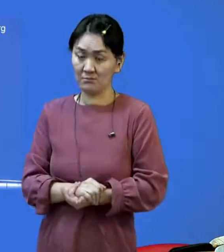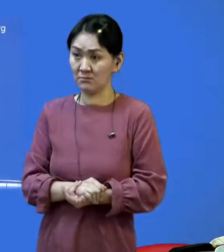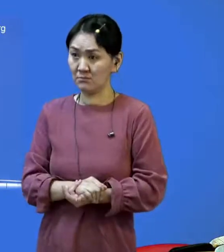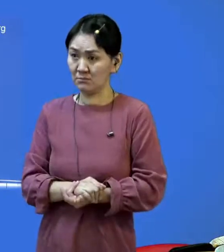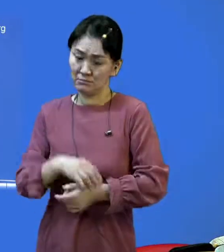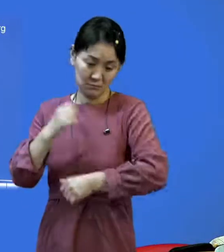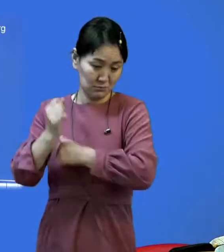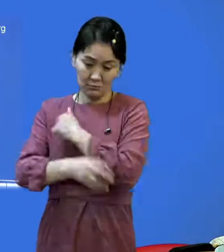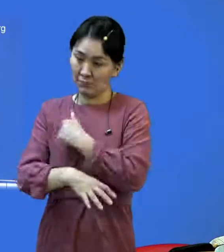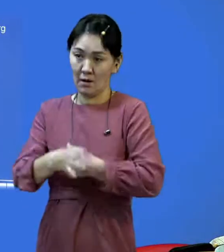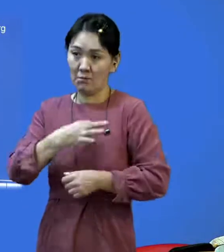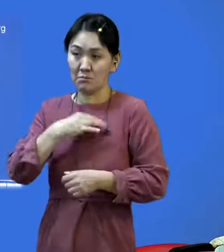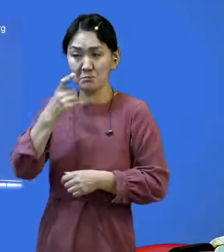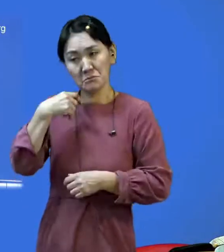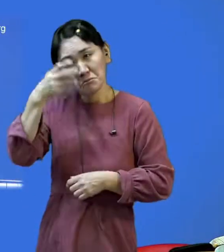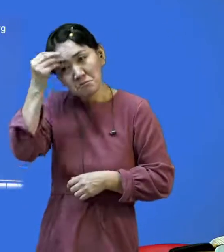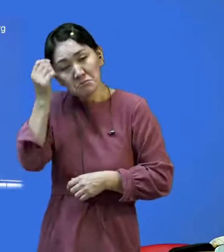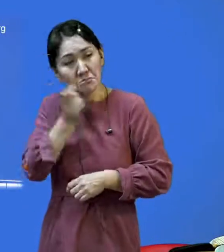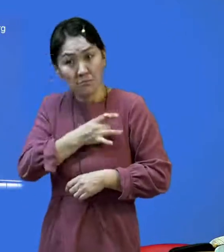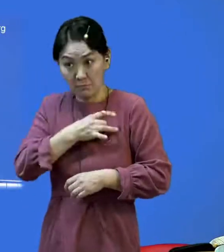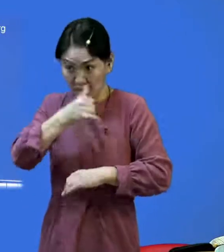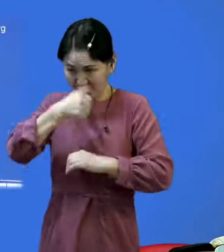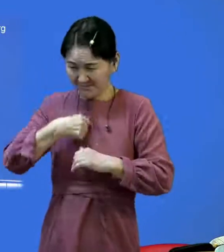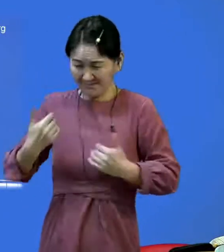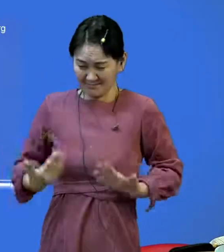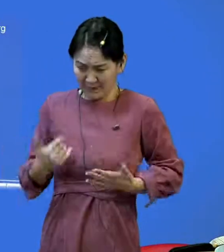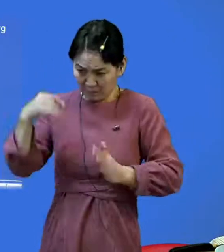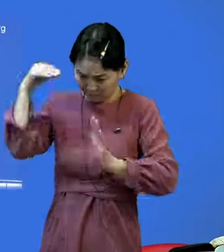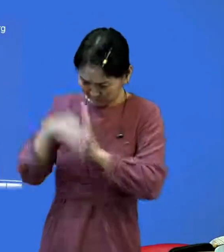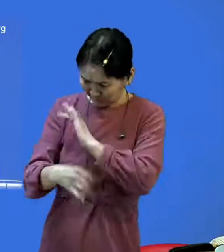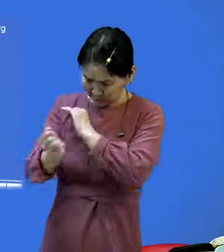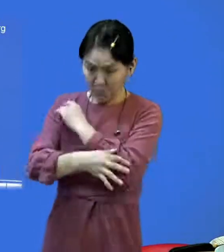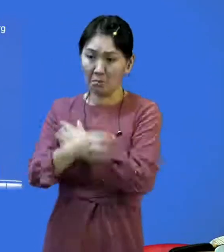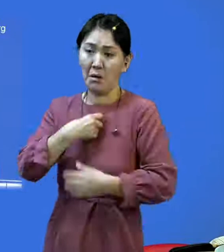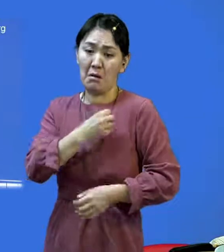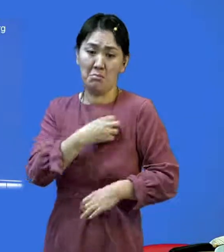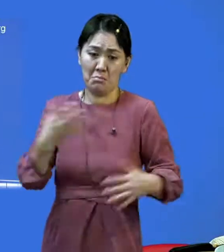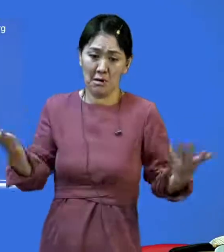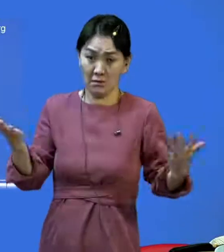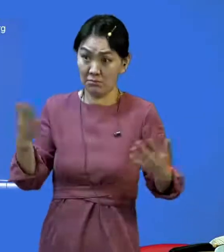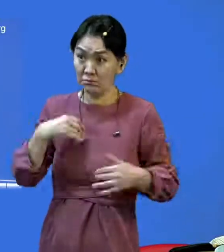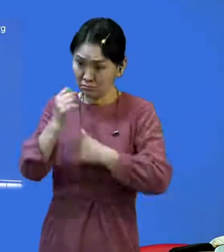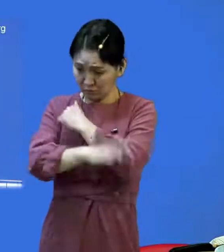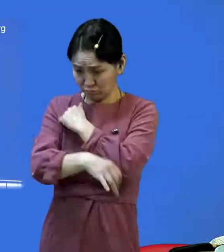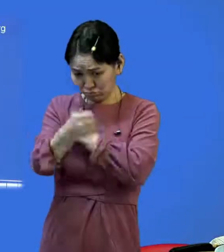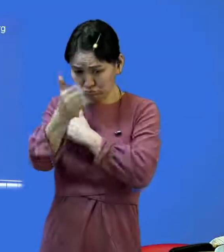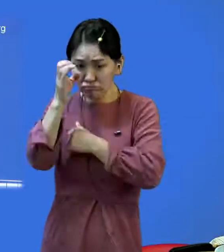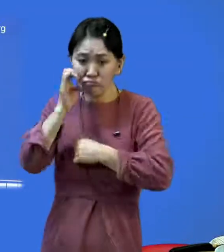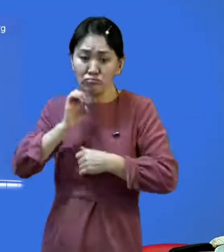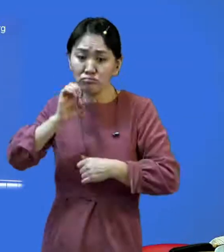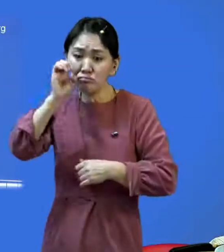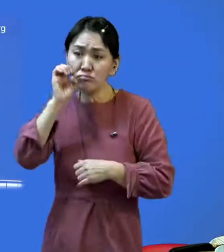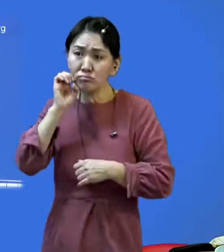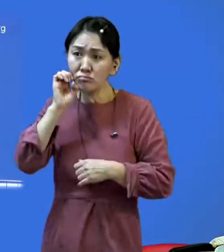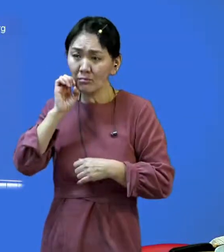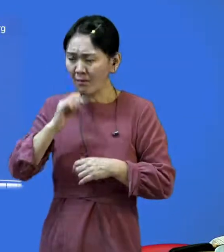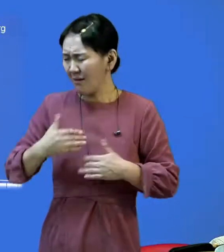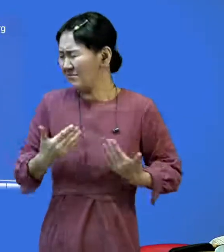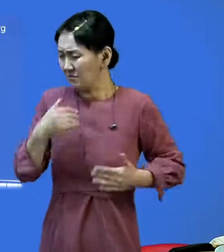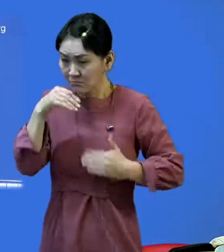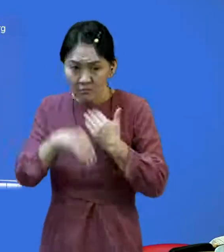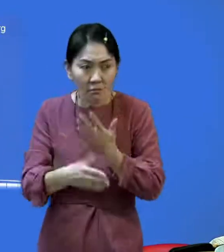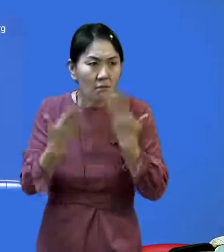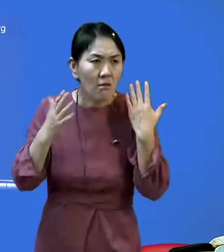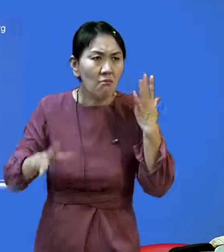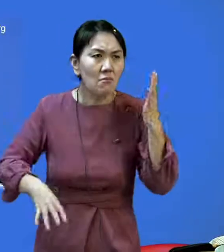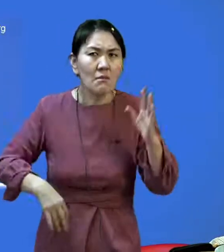Ядуу байсан ч би одоо түүнээс айхгүй, үнэхээр ч тийм. Ядуу байсан ч тэр чинь бас сонирхолтой. Тэ мэ, үнэхээр бодит мэдрэмжтэй